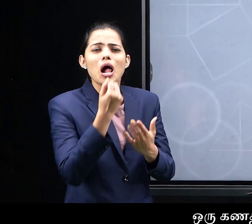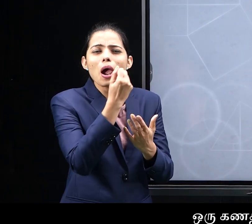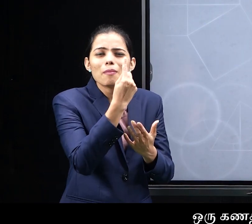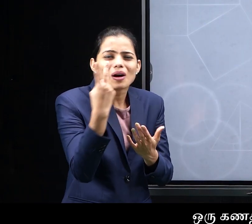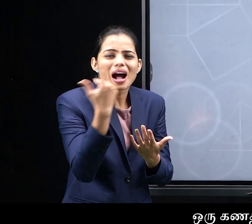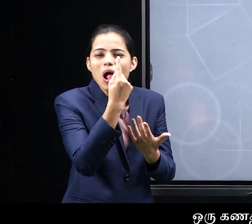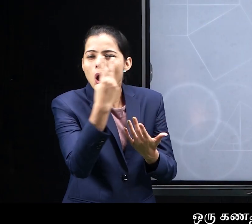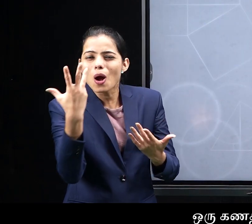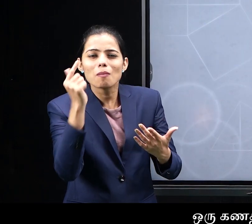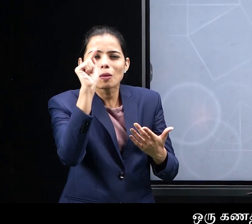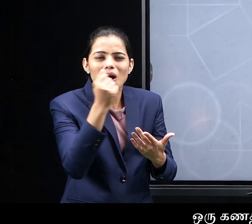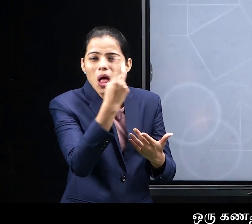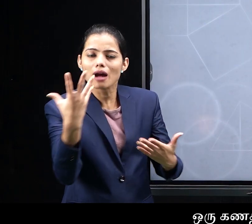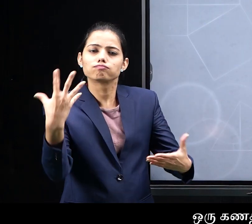ஒரு கணத்தின் பிரதிநிதித்துவம்.